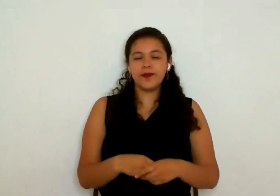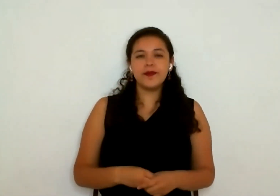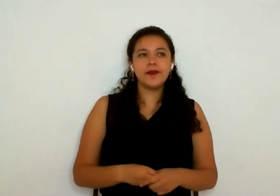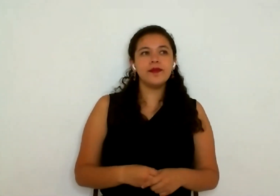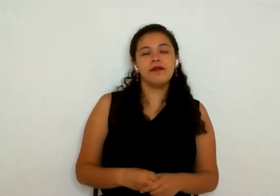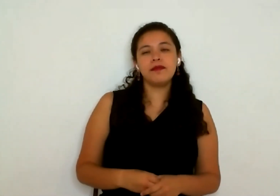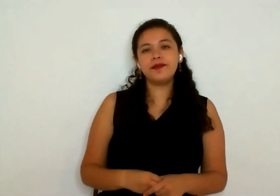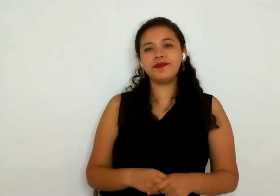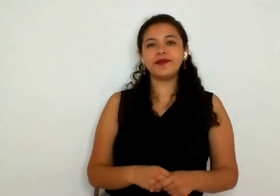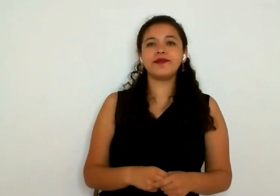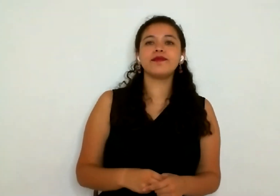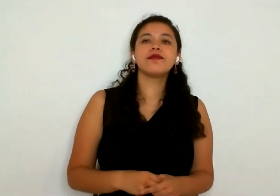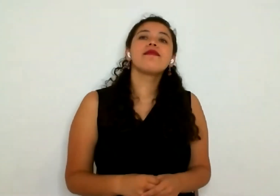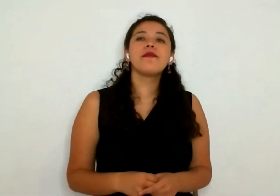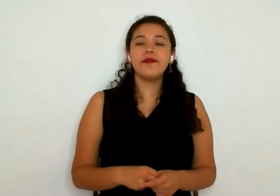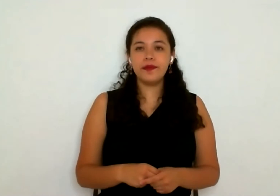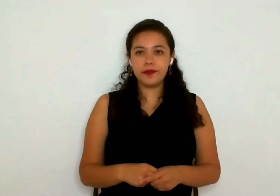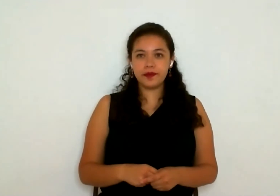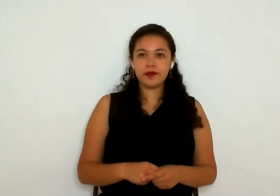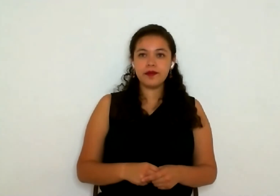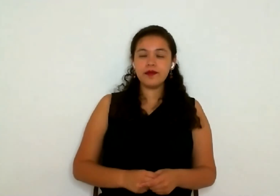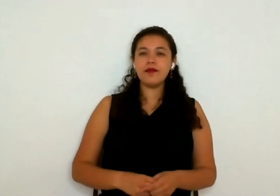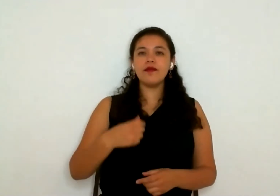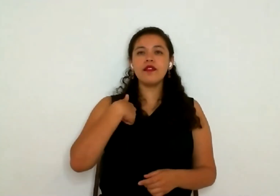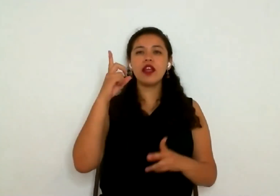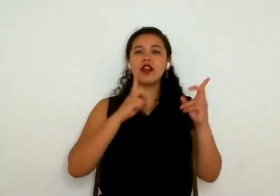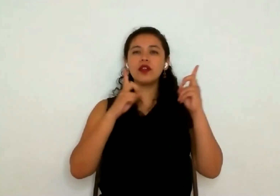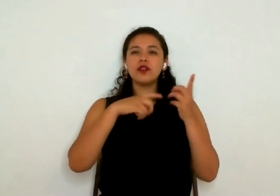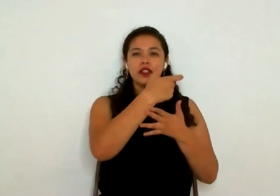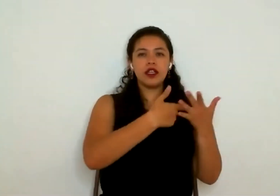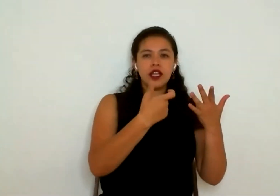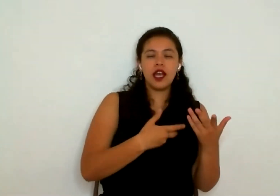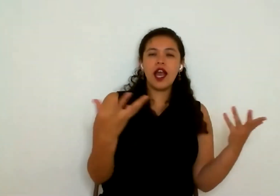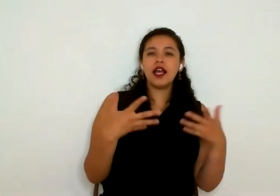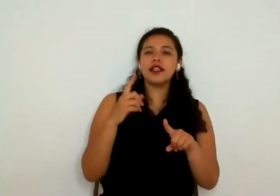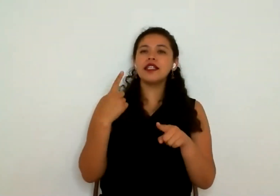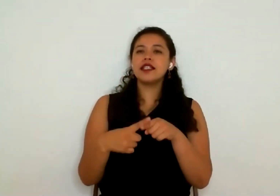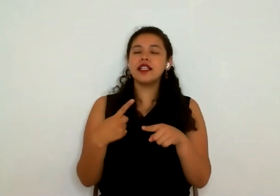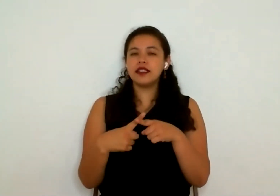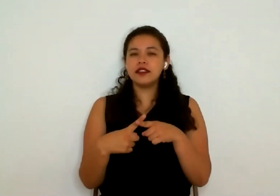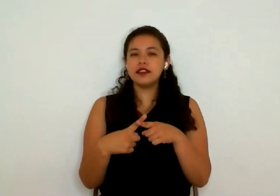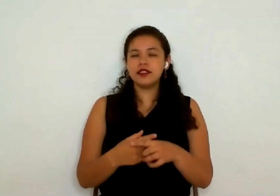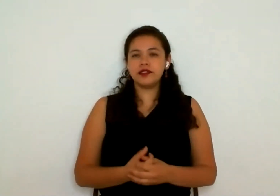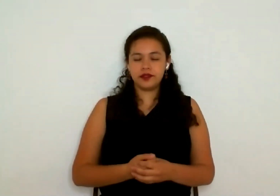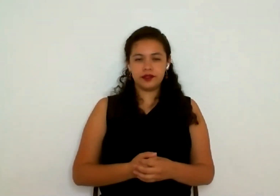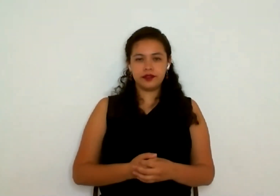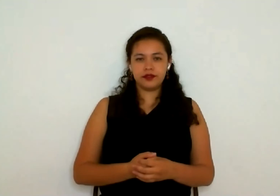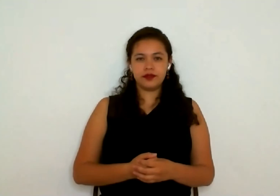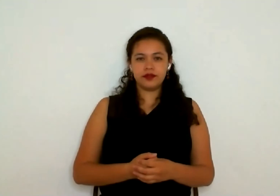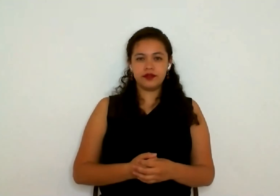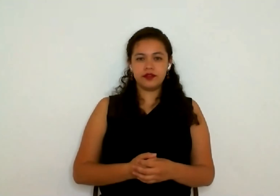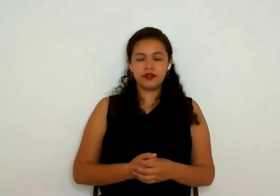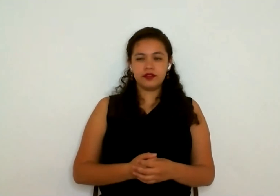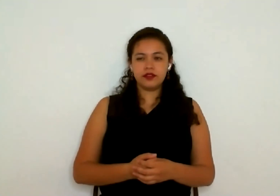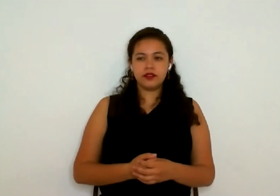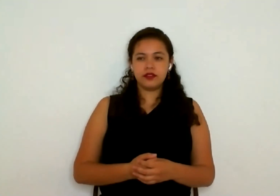y una duda contador a quien haría el estudio esto es económico el estudio socioeconómico lo